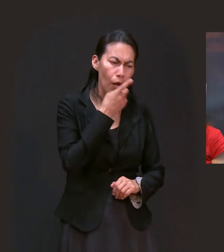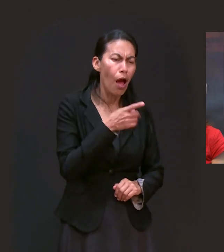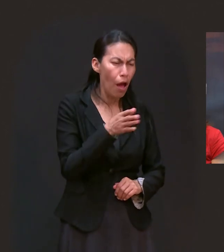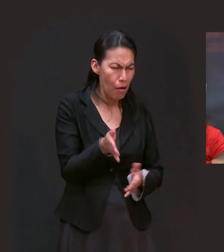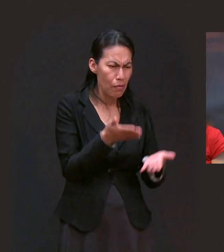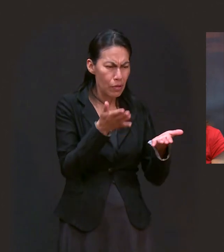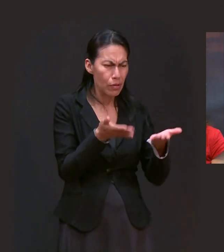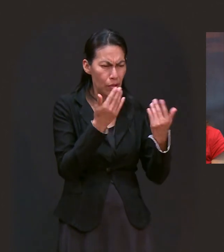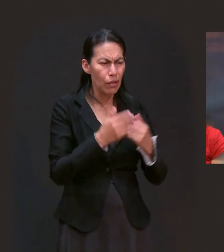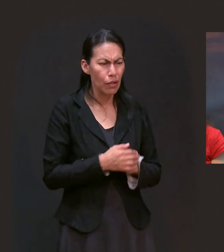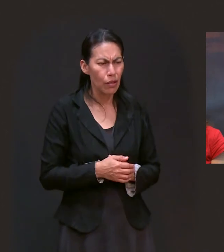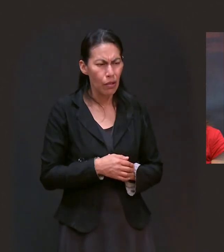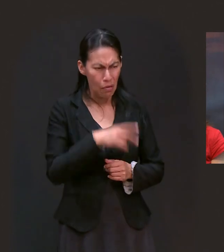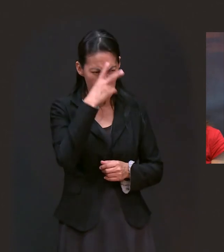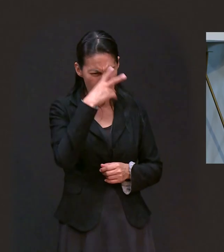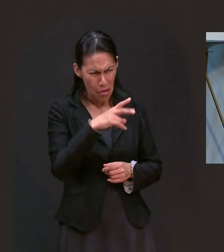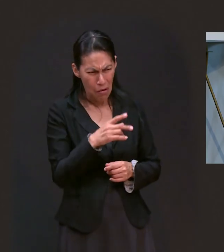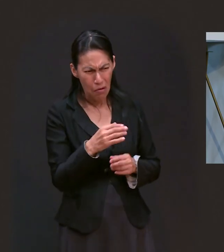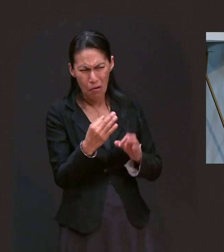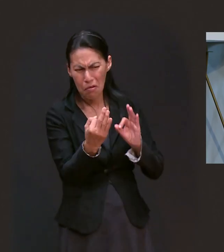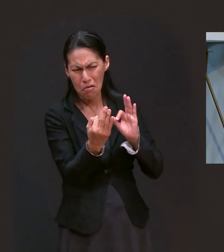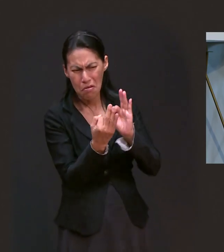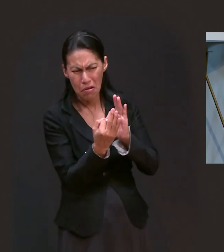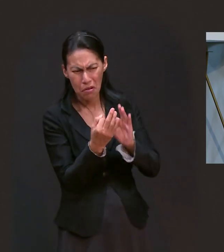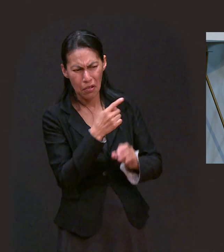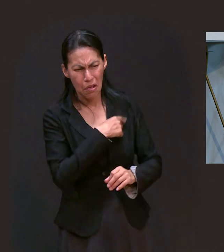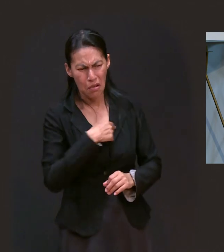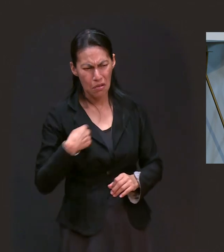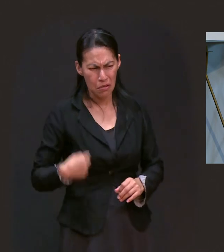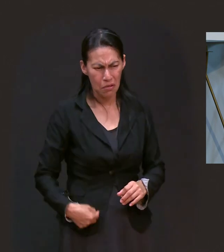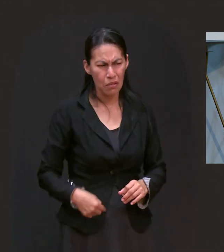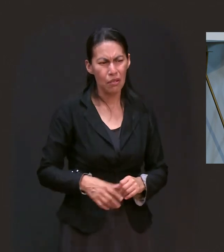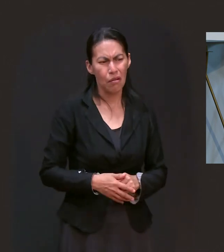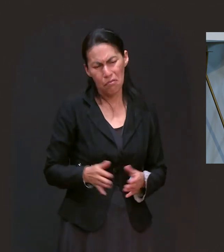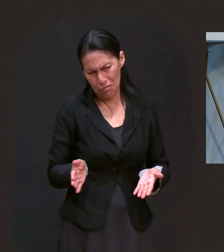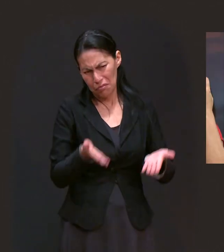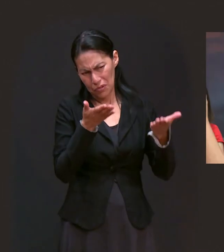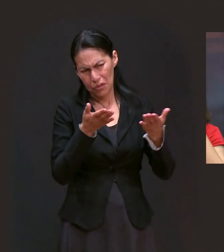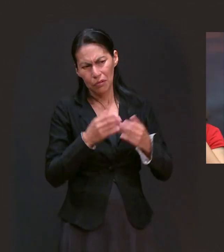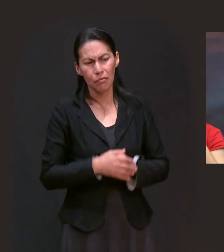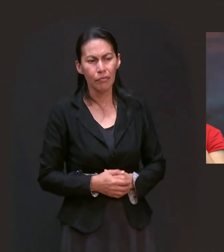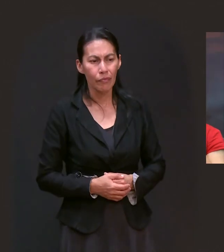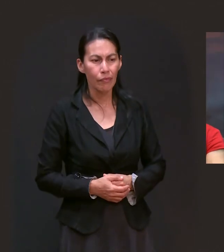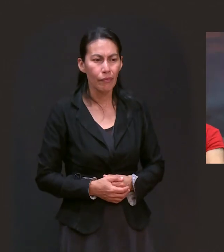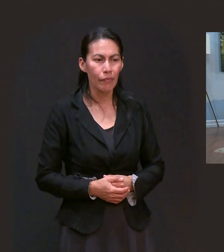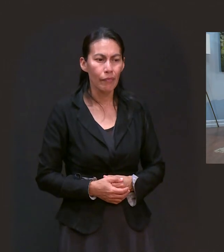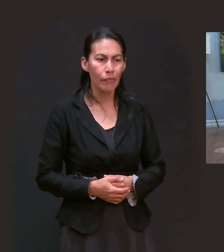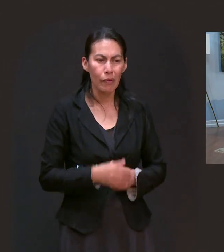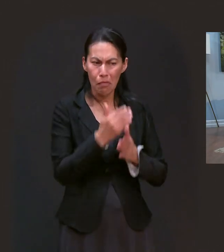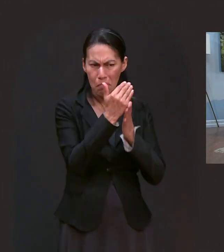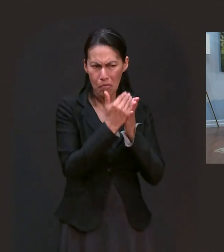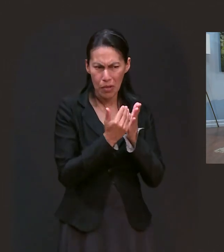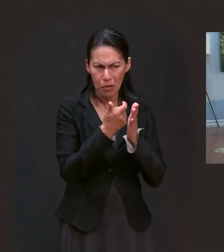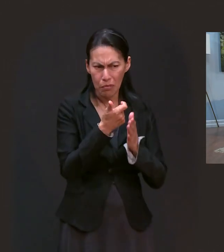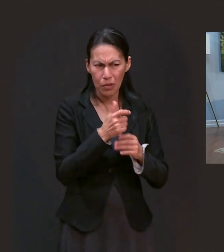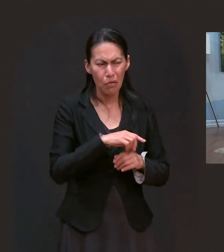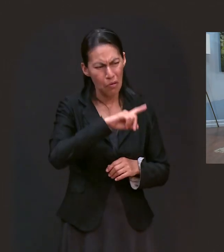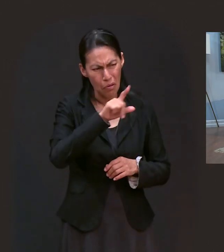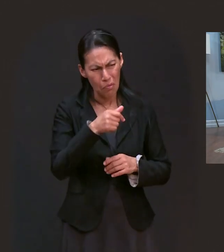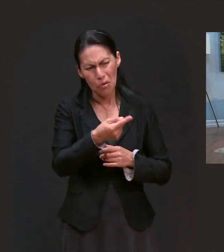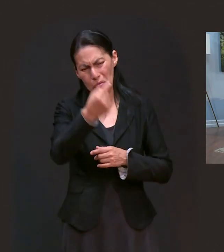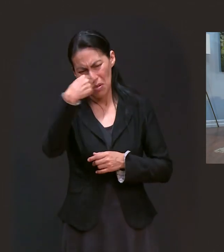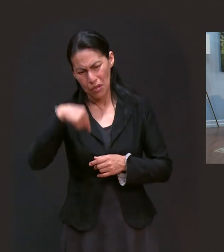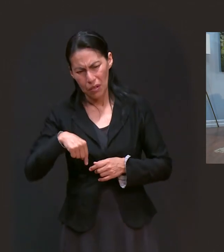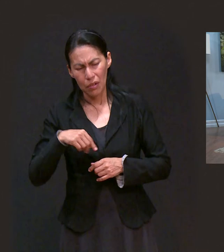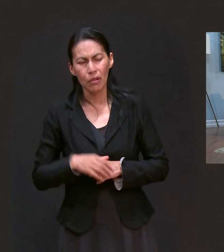anda te va a quedar más cerca china dijo darte a méxico de méxico chino esté más paraguay